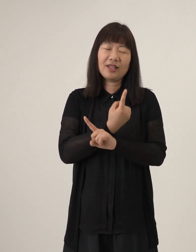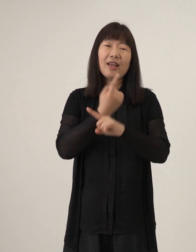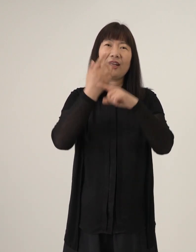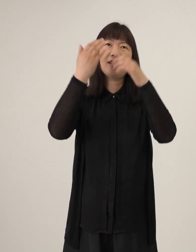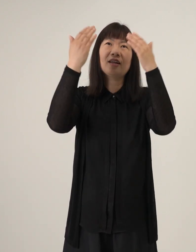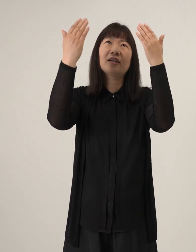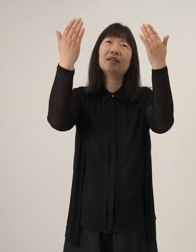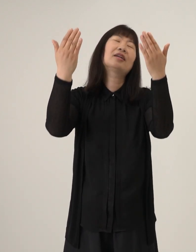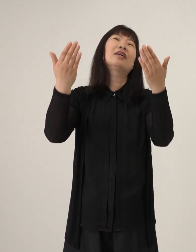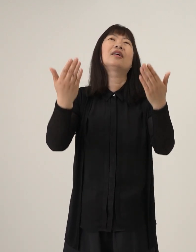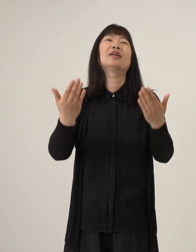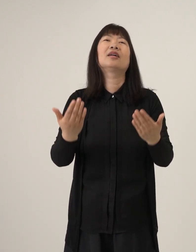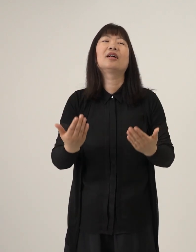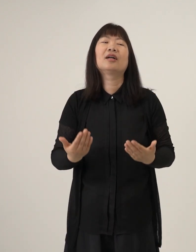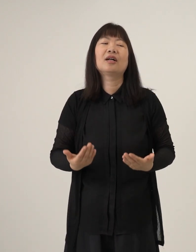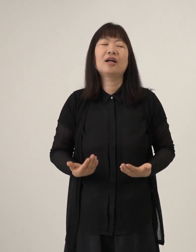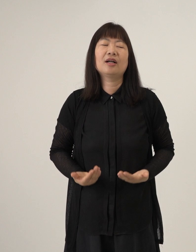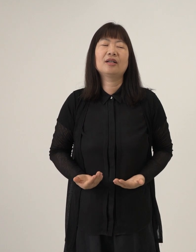바꾸셨네.